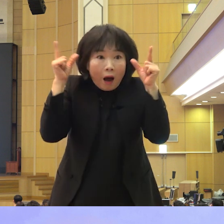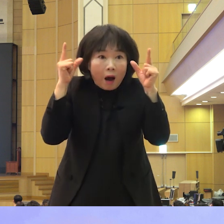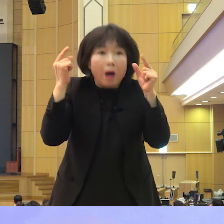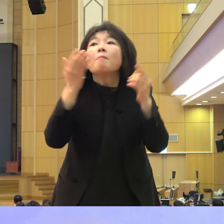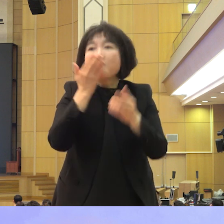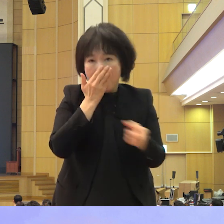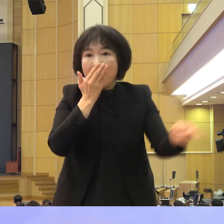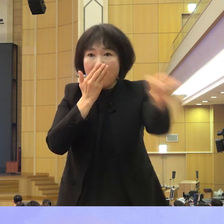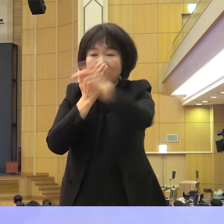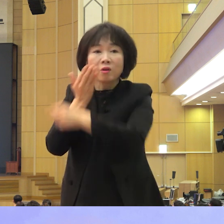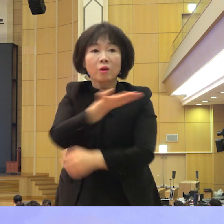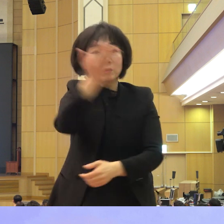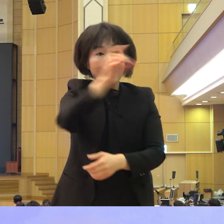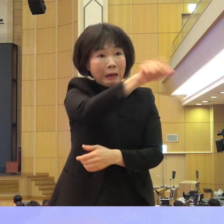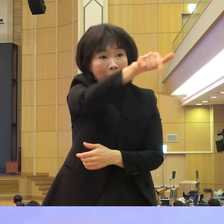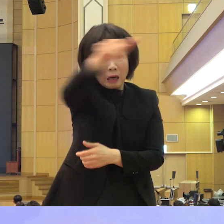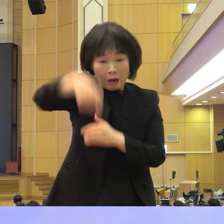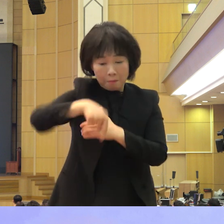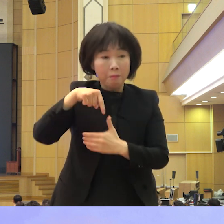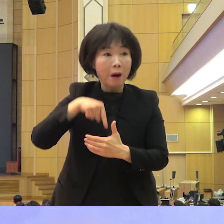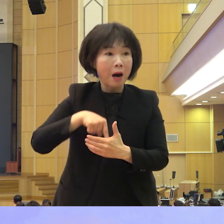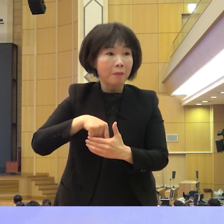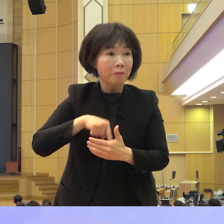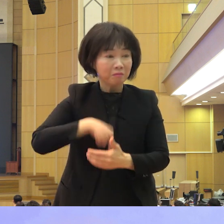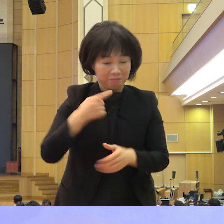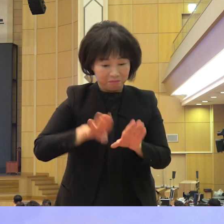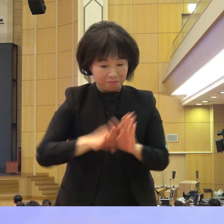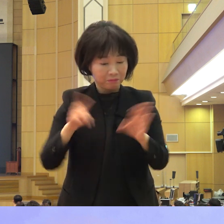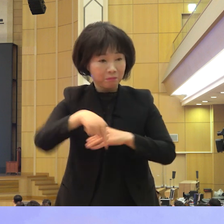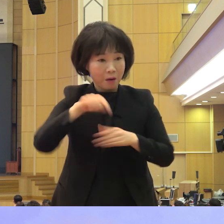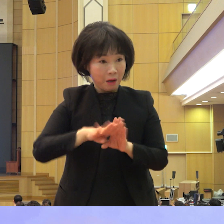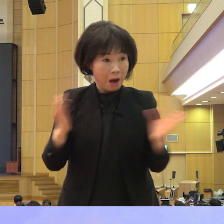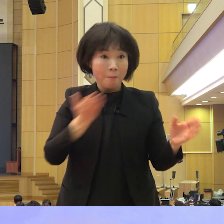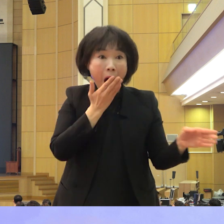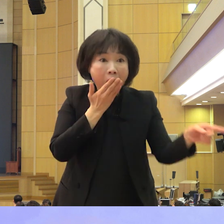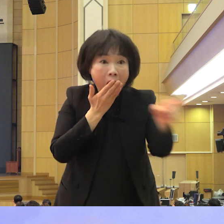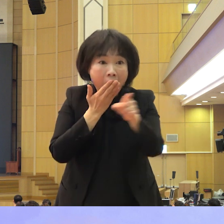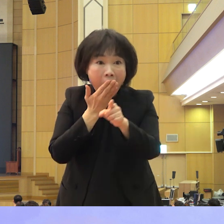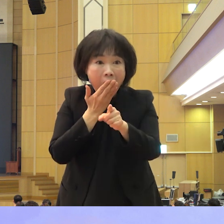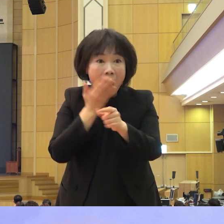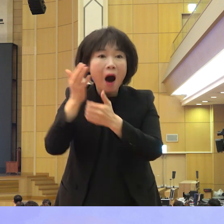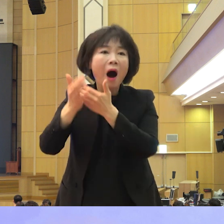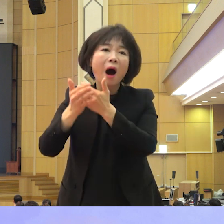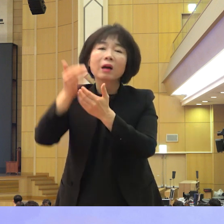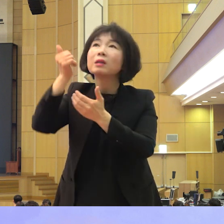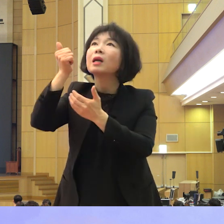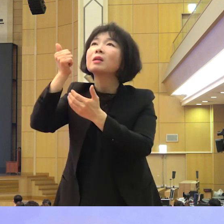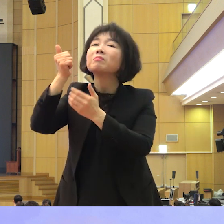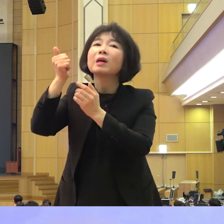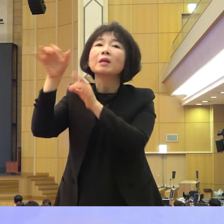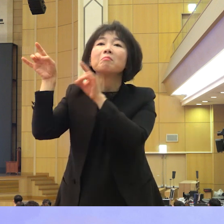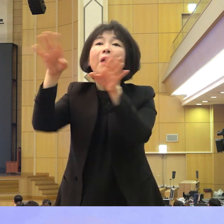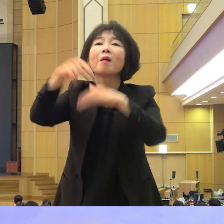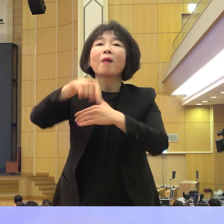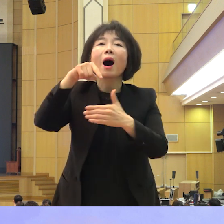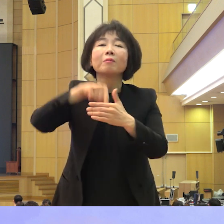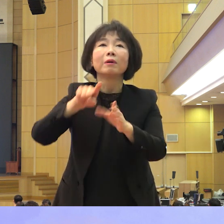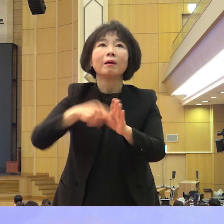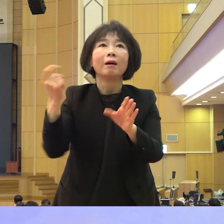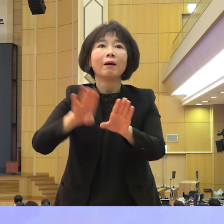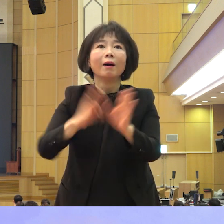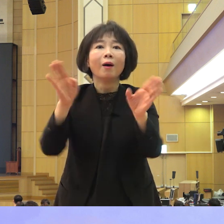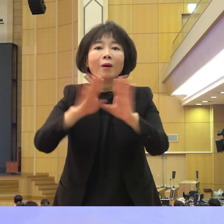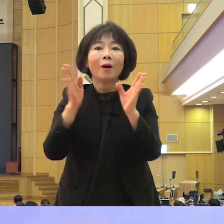여러분이 마음의 문을 여러분이 여는 게 아니에요. 주께서 여러분의 마음을 열어주심으로써 성경이 깨달아지는